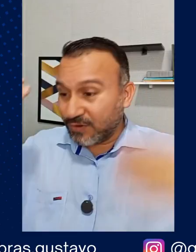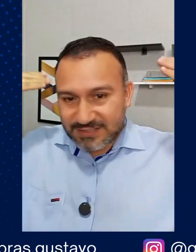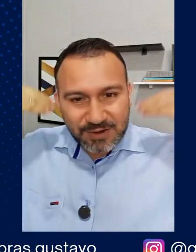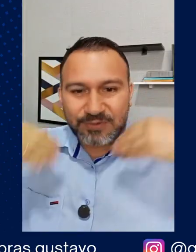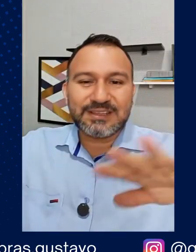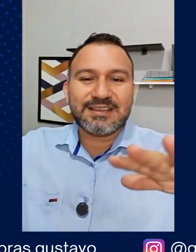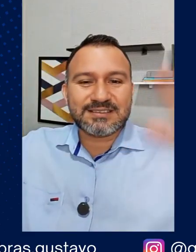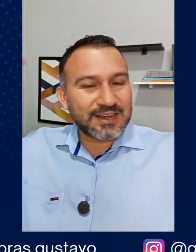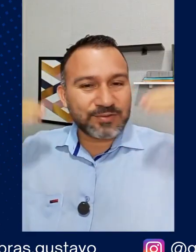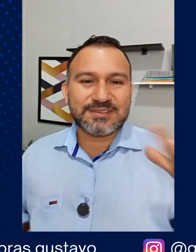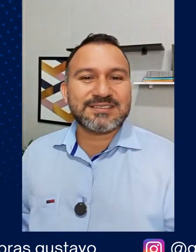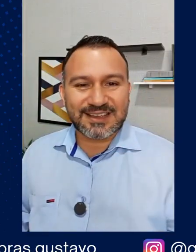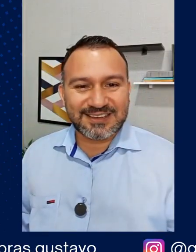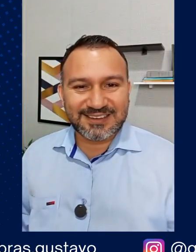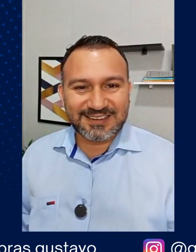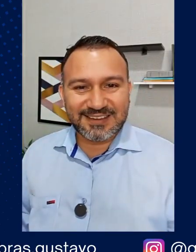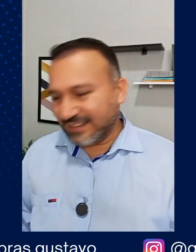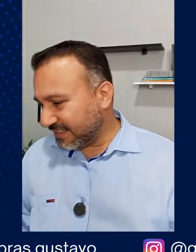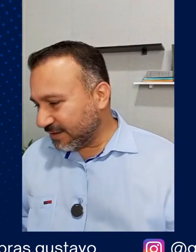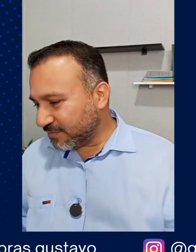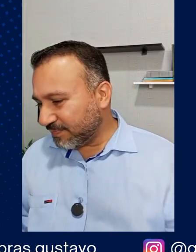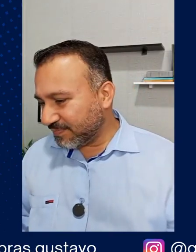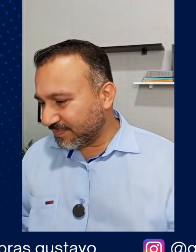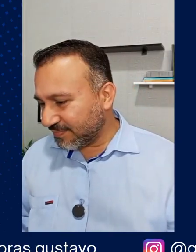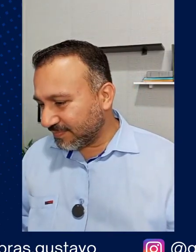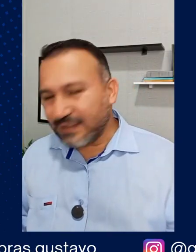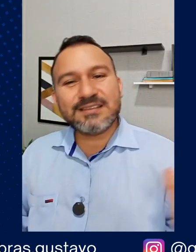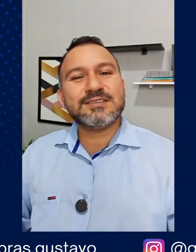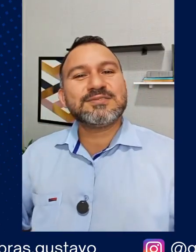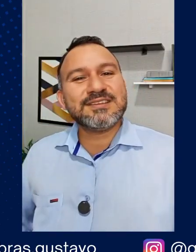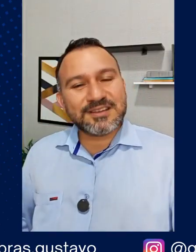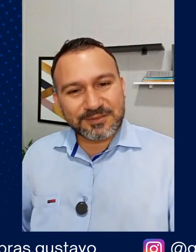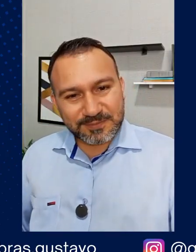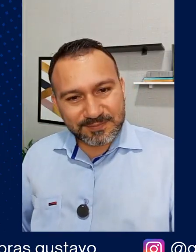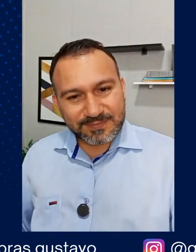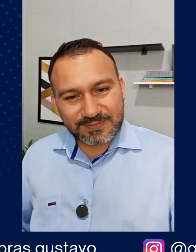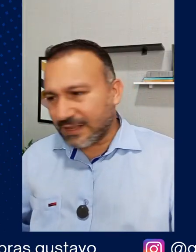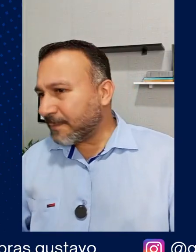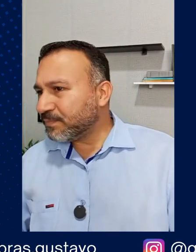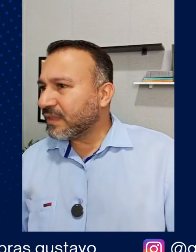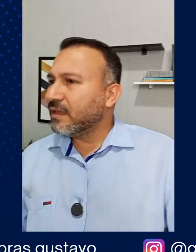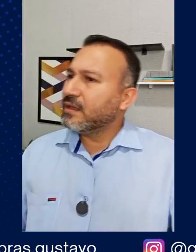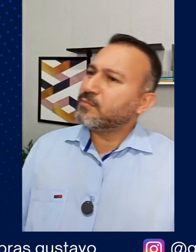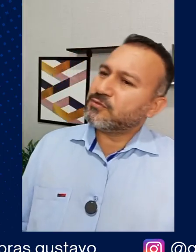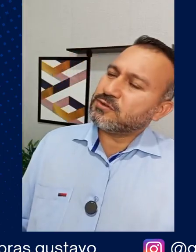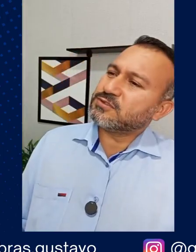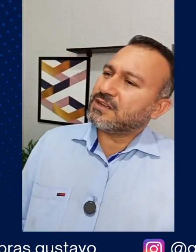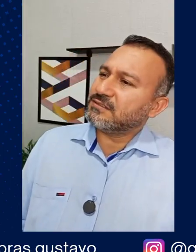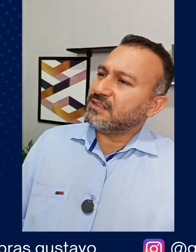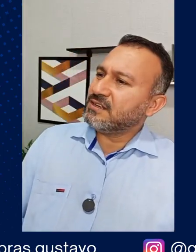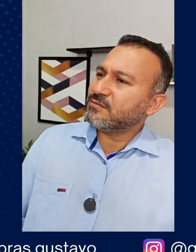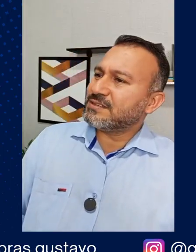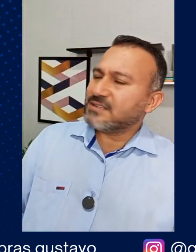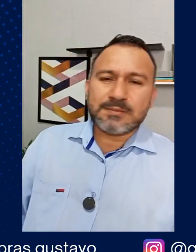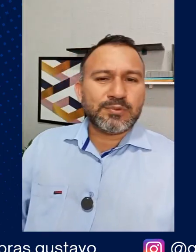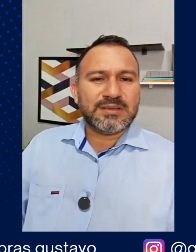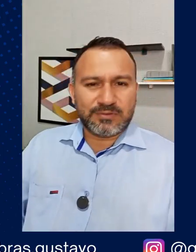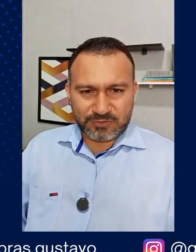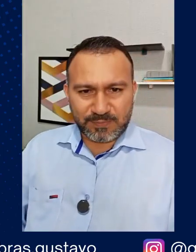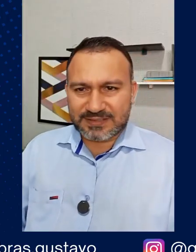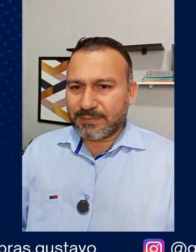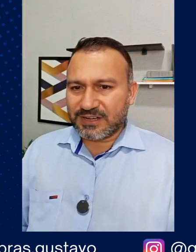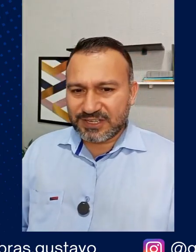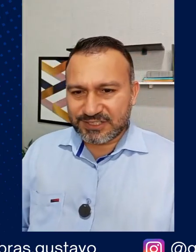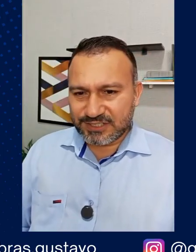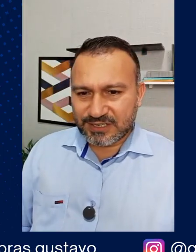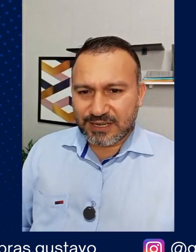A coisa acontece, a coisa sai. Então, esse é o segredo, tá? Senhor Gustavo, teria um exemplo aí para